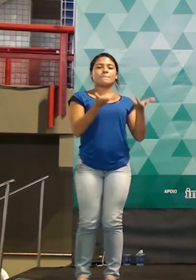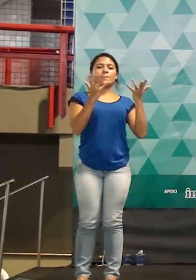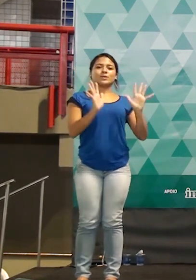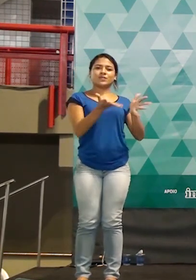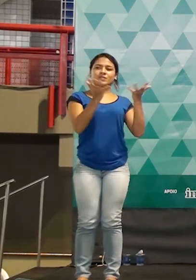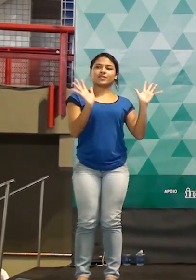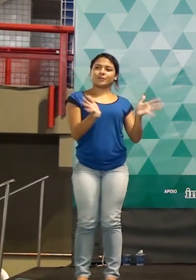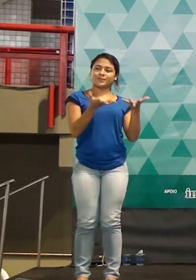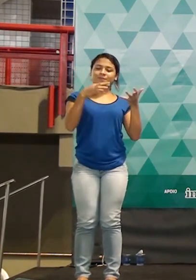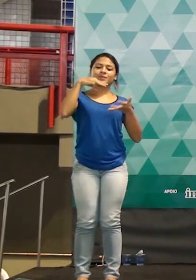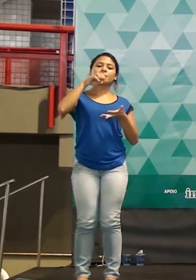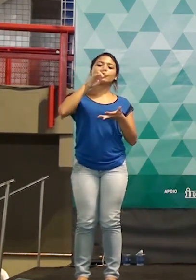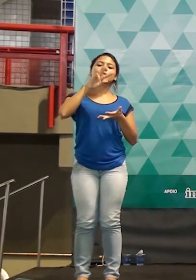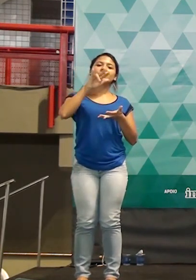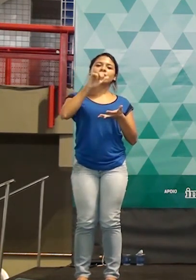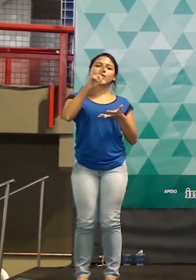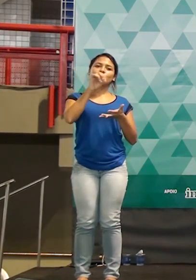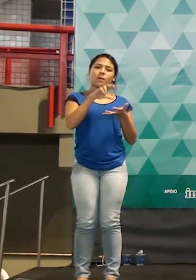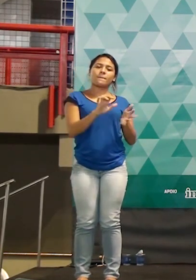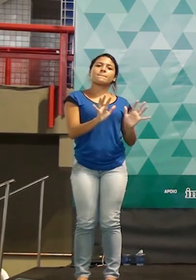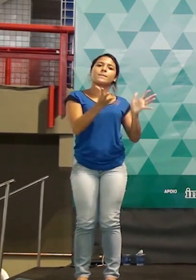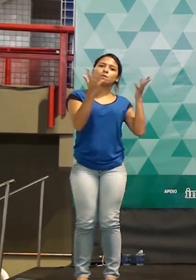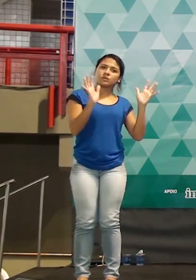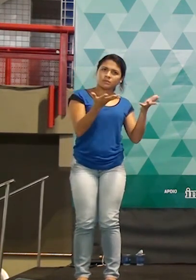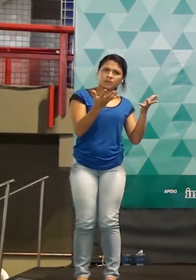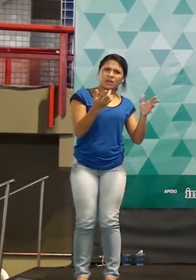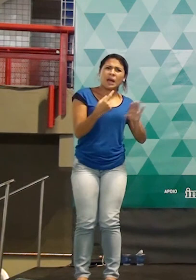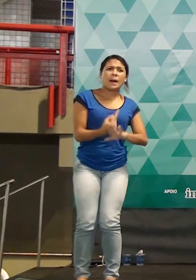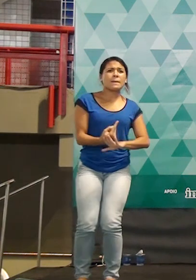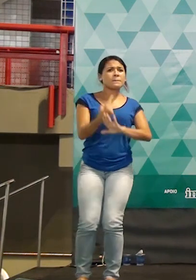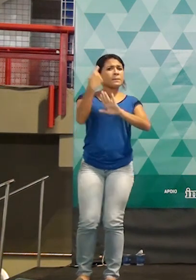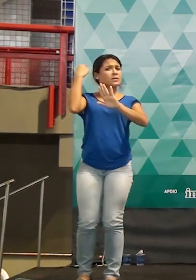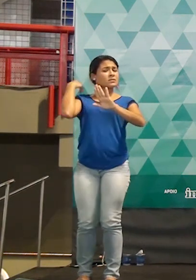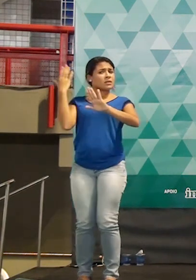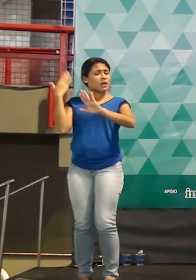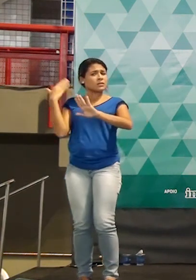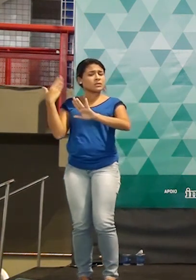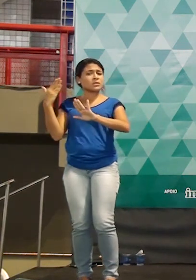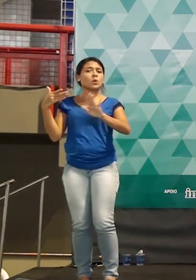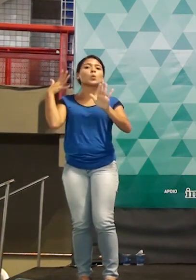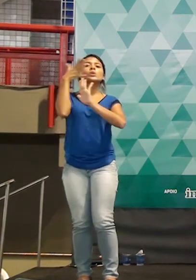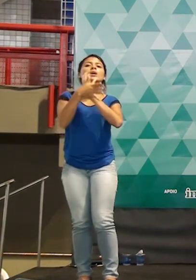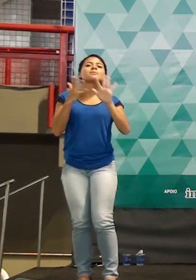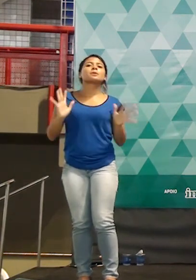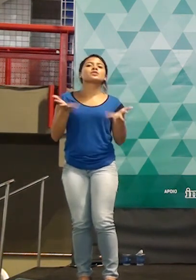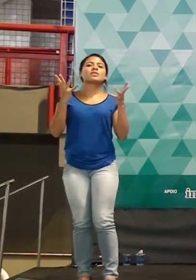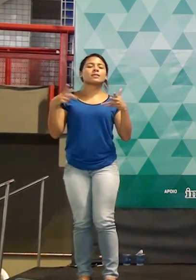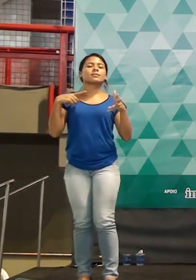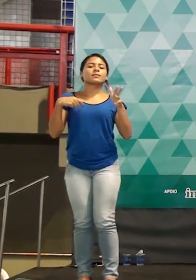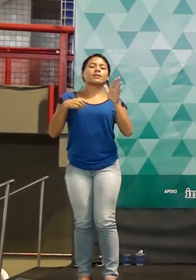sendo menores de propósito. Antigamente, os textos motivadores tinham